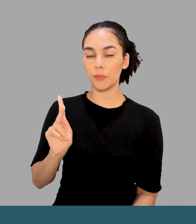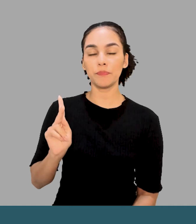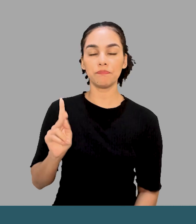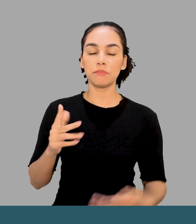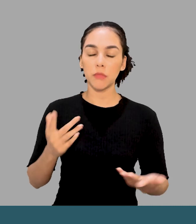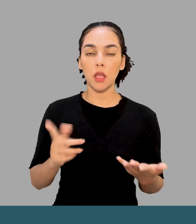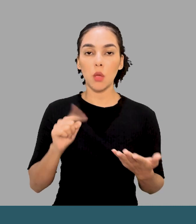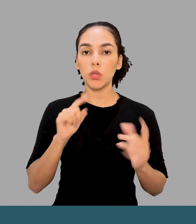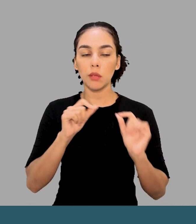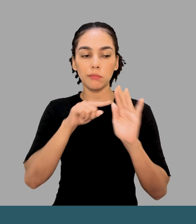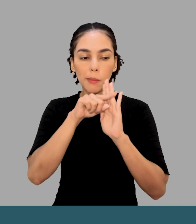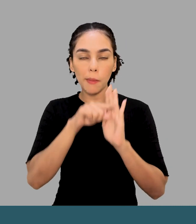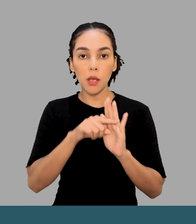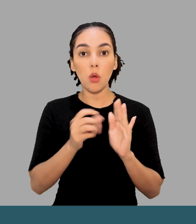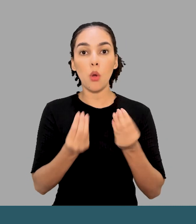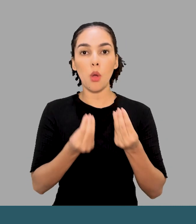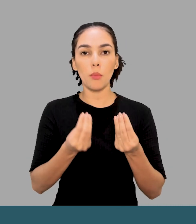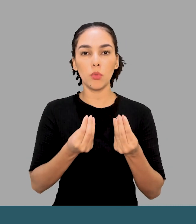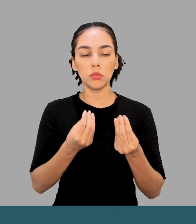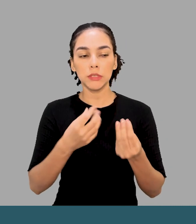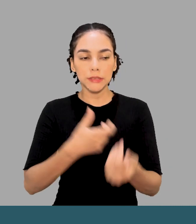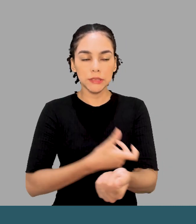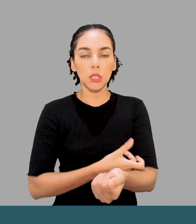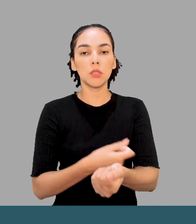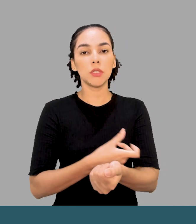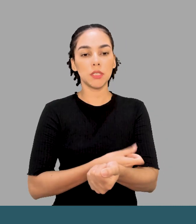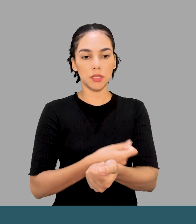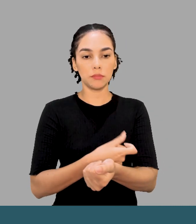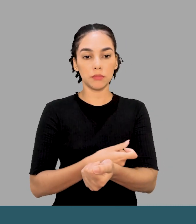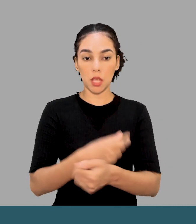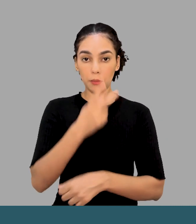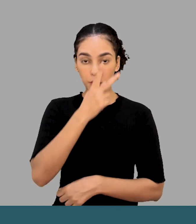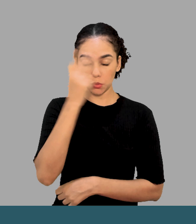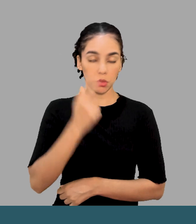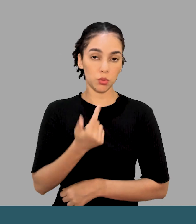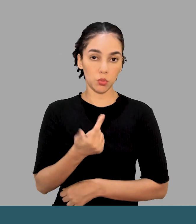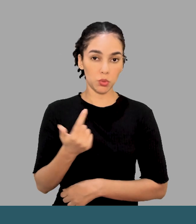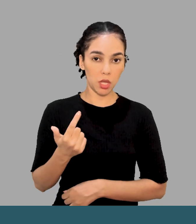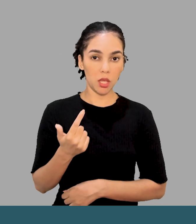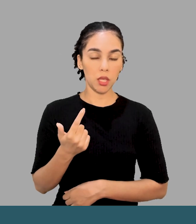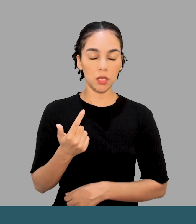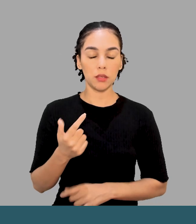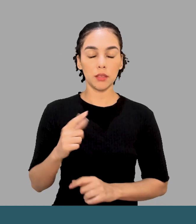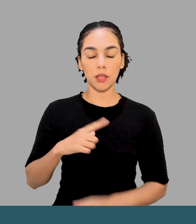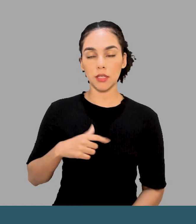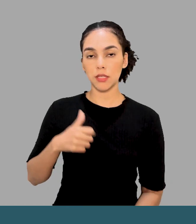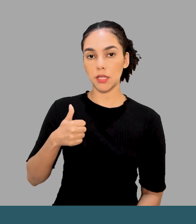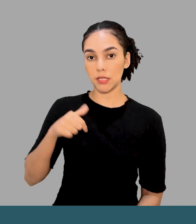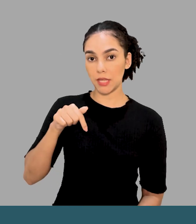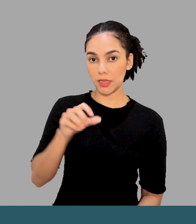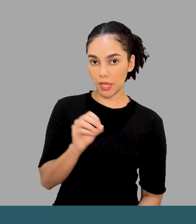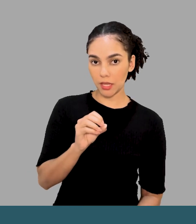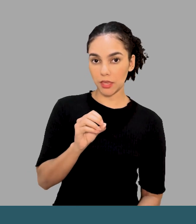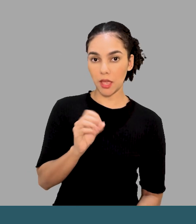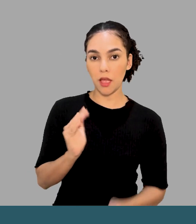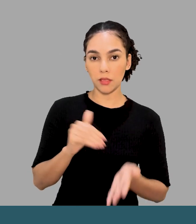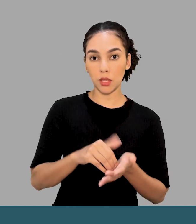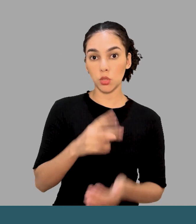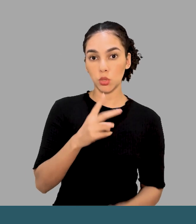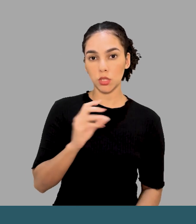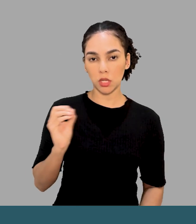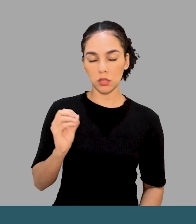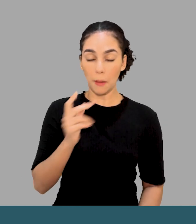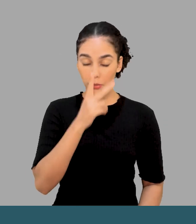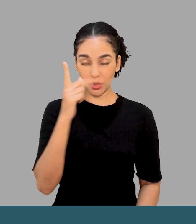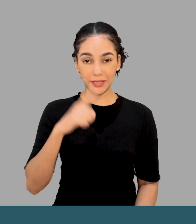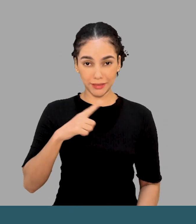através de coleta sanguínea. Uma pessoa sem distrofia tem em torno de 170 a 200 unidades internacionais de CPK. Já a pessoa